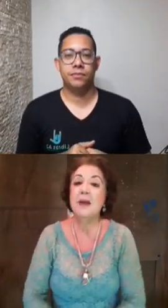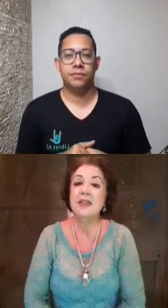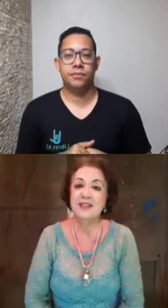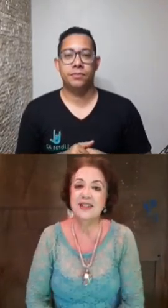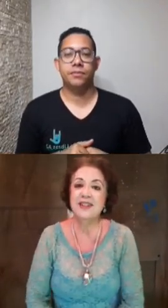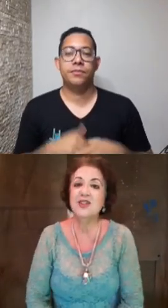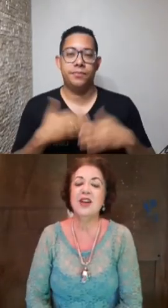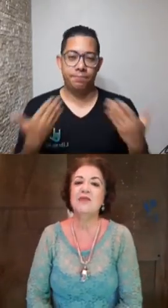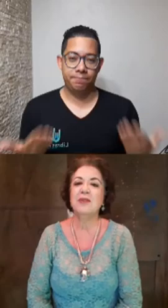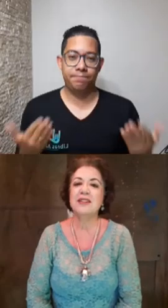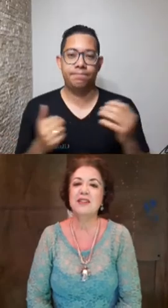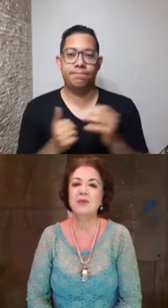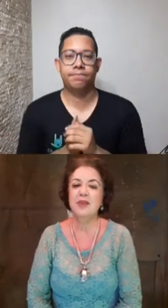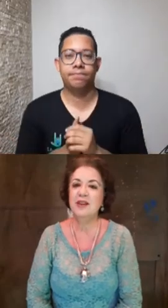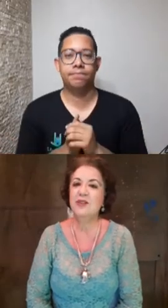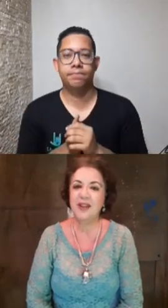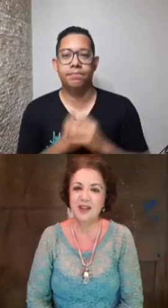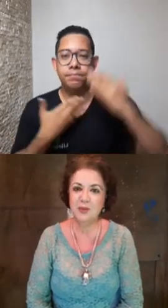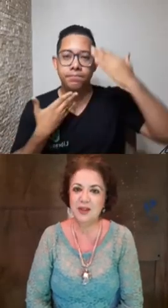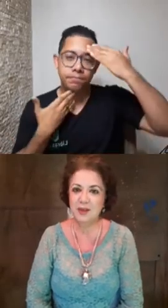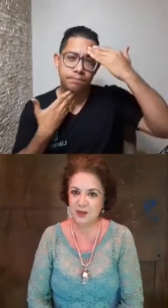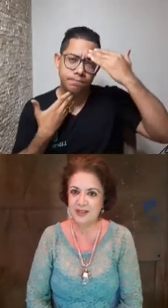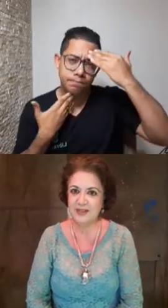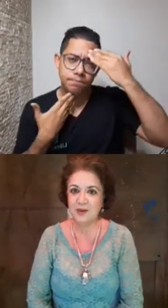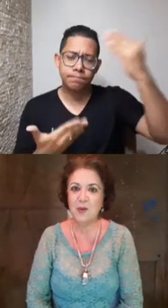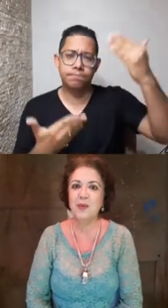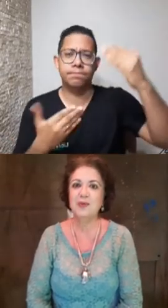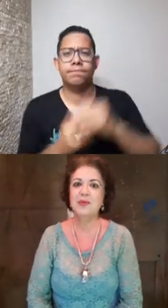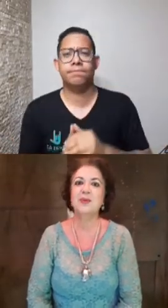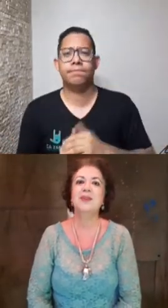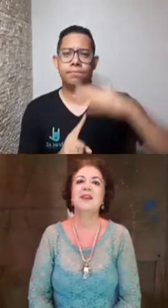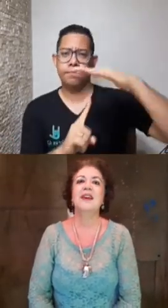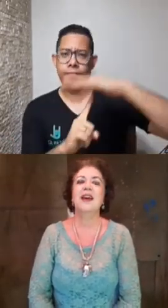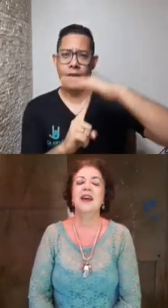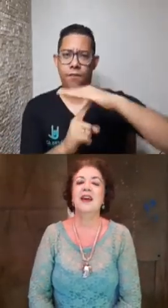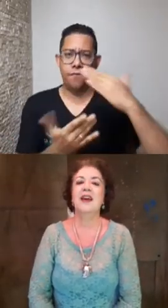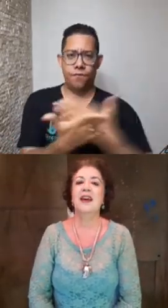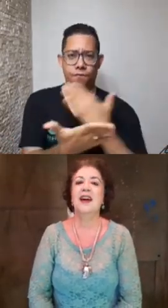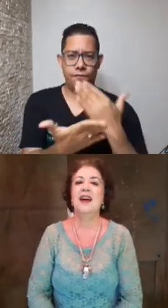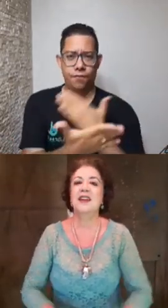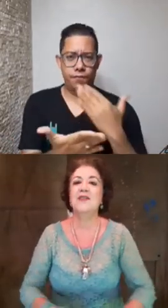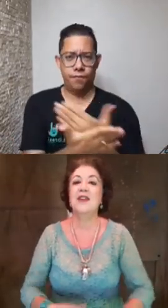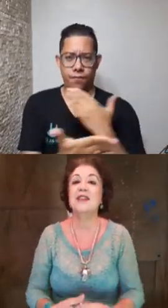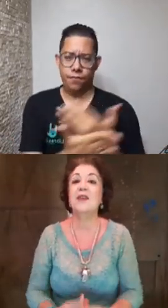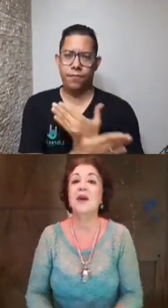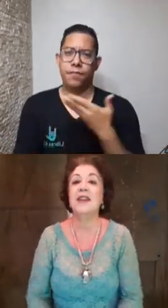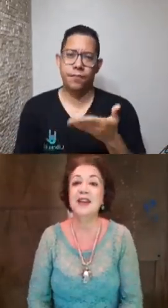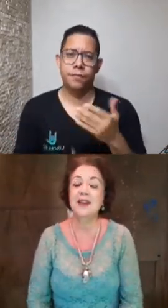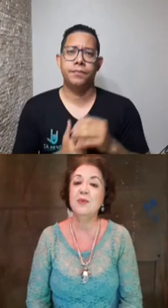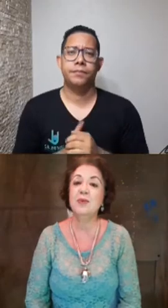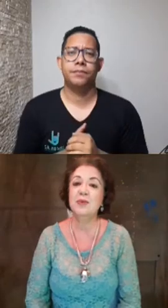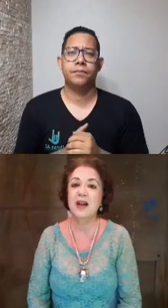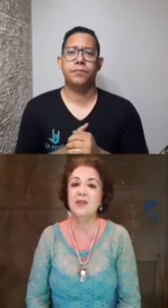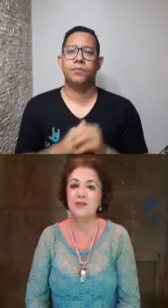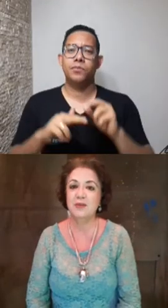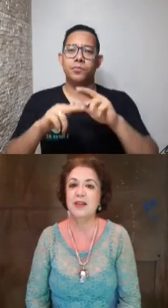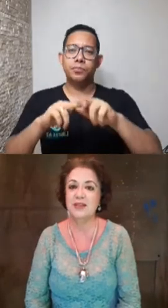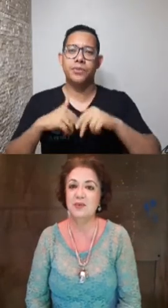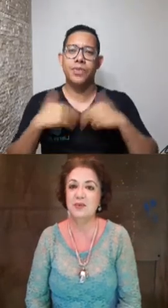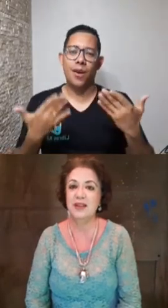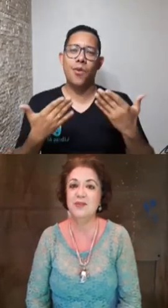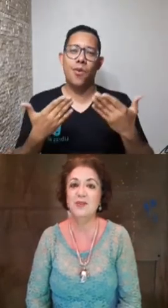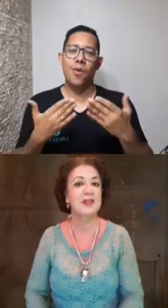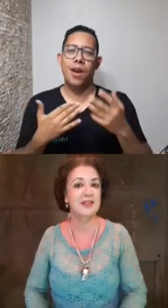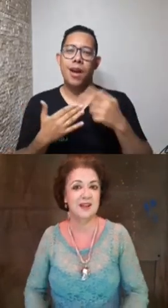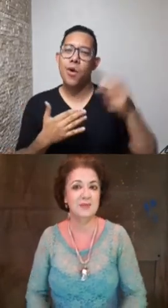Agradeço bastante à Fundação do Livro e Leitura por esse encontro. Através da quarentena cultural da Fundação